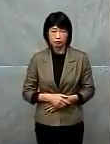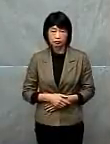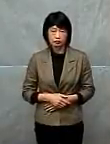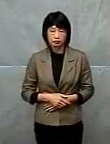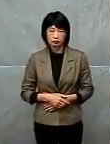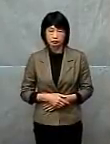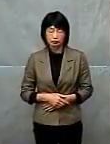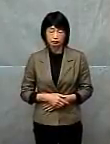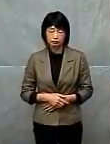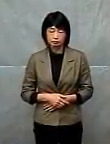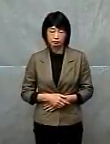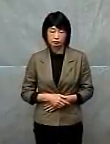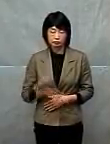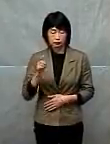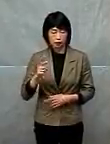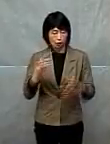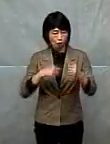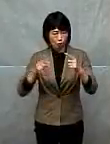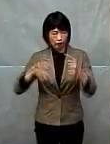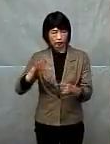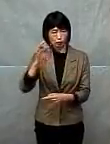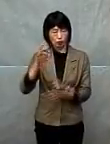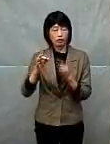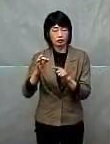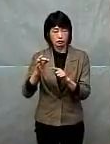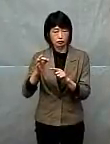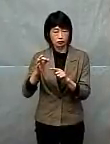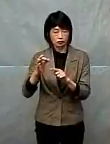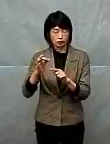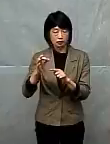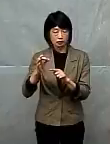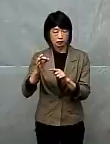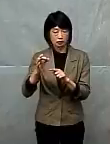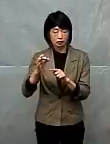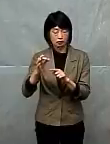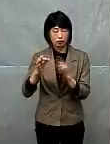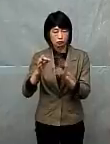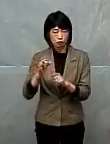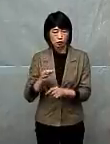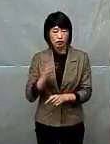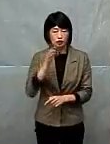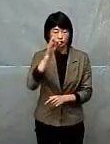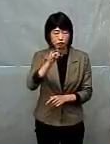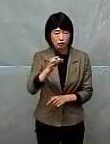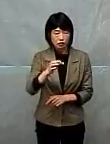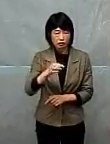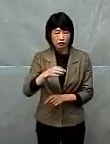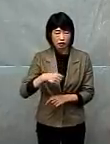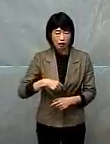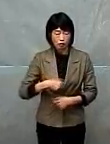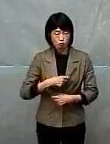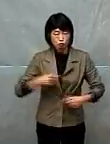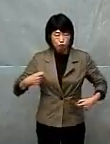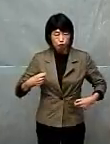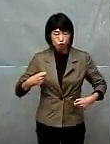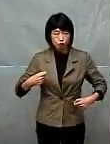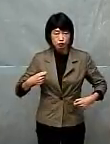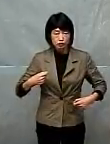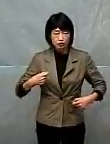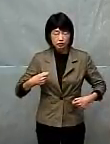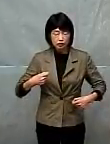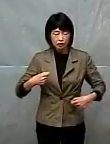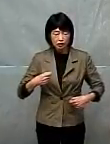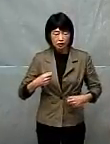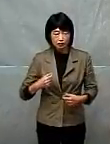これ公金であるので、 はい、 公金が支出されてそれを不正に取得したとなると、被害者は